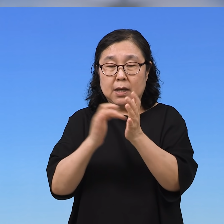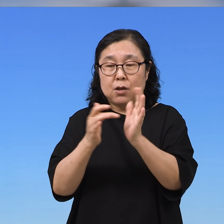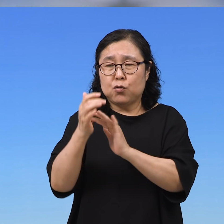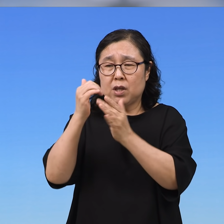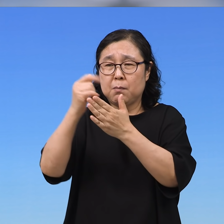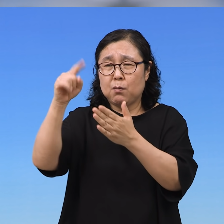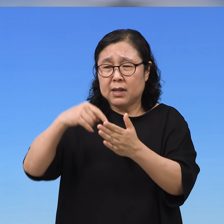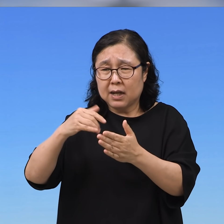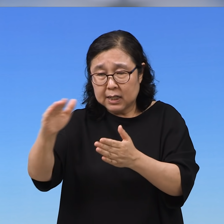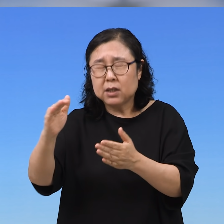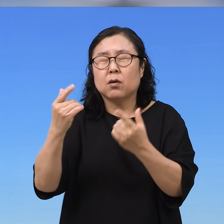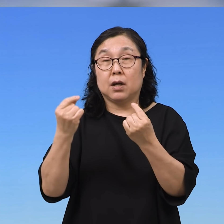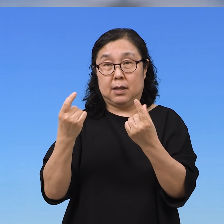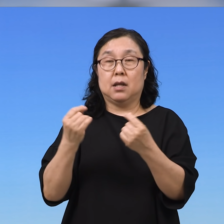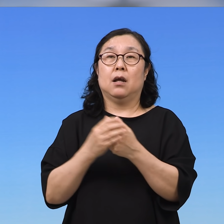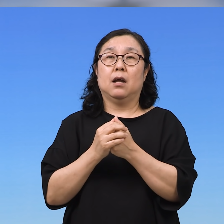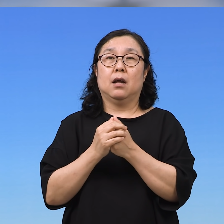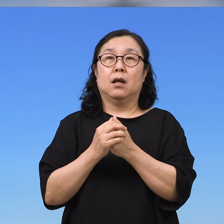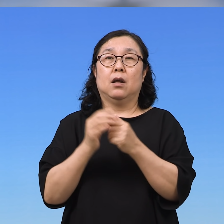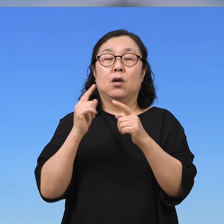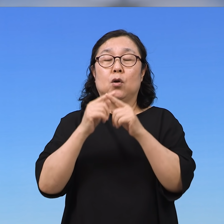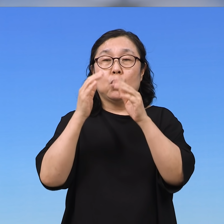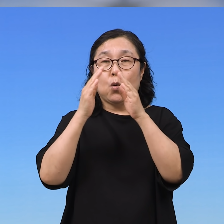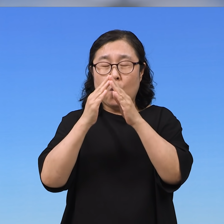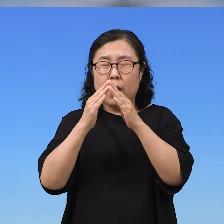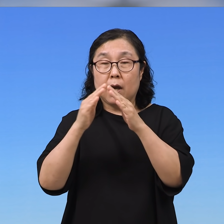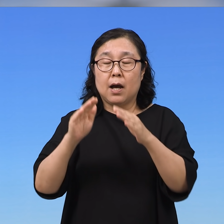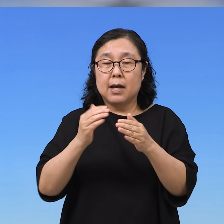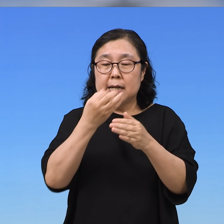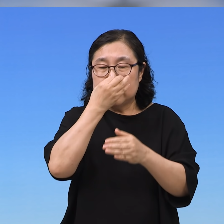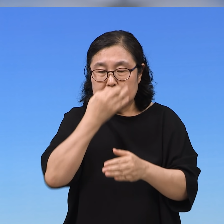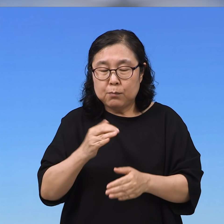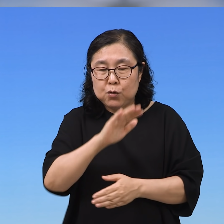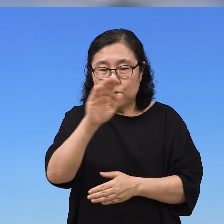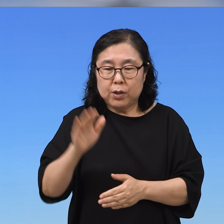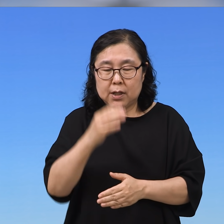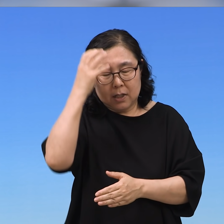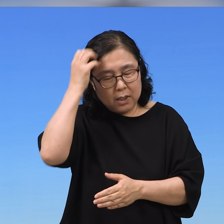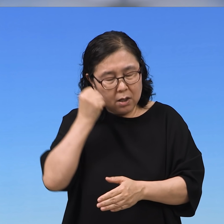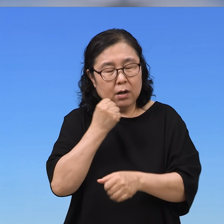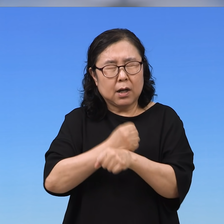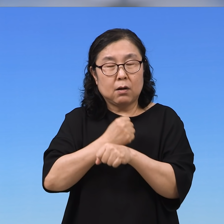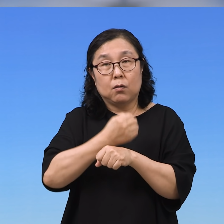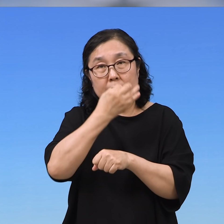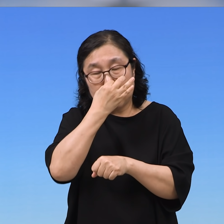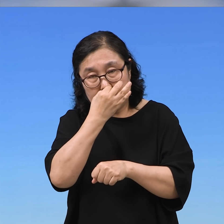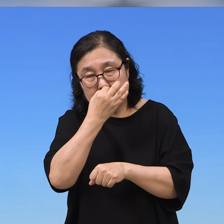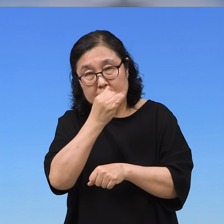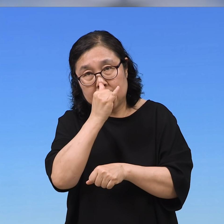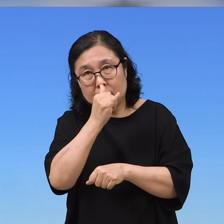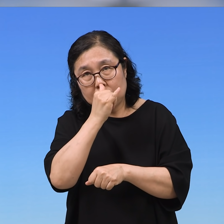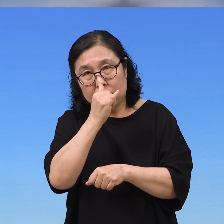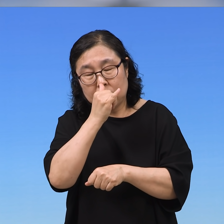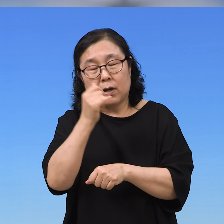같습니다. 또 교회가 힘든 우리를 기억하고 계셨군요.